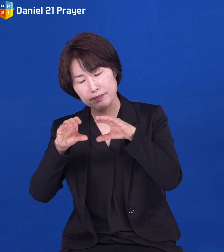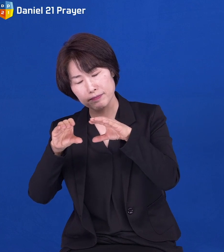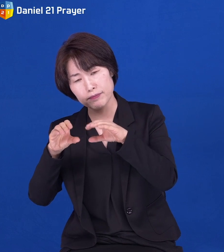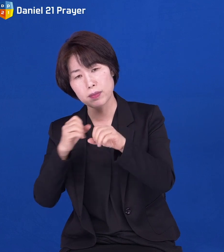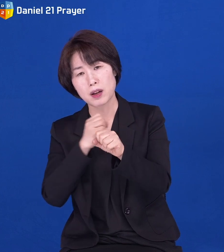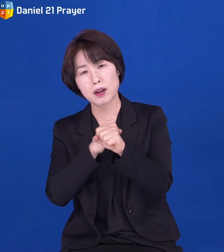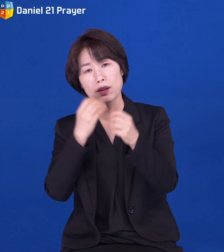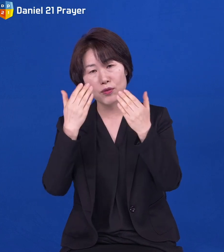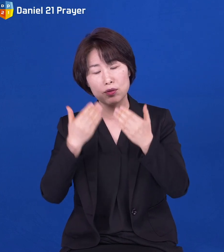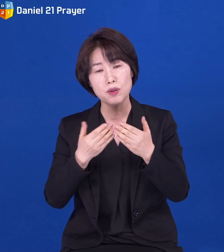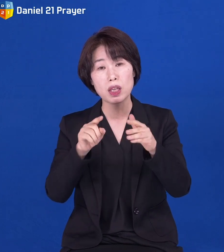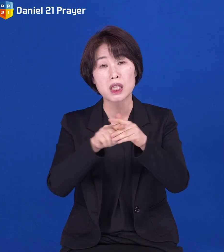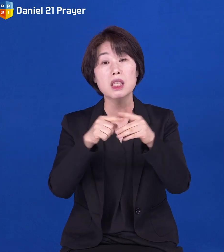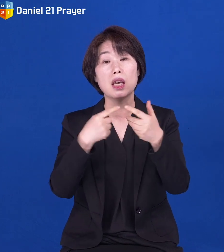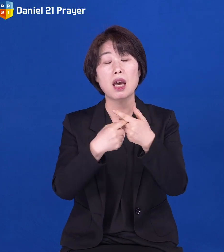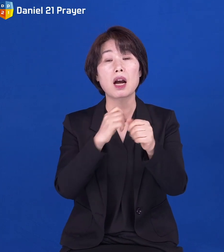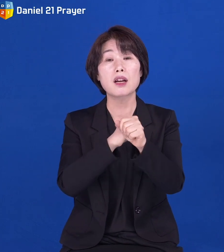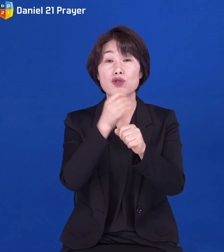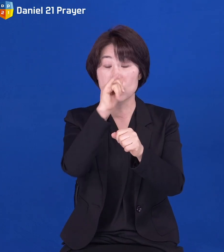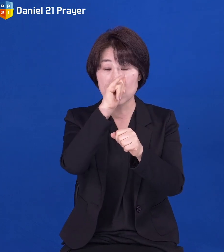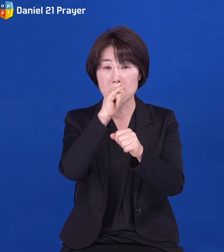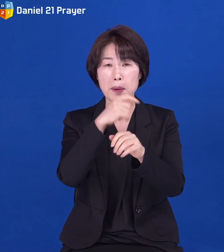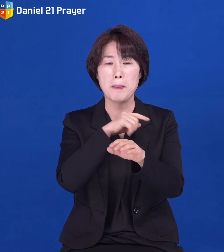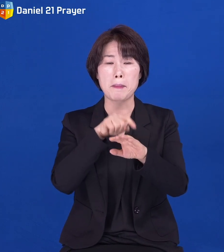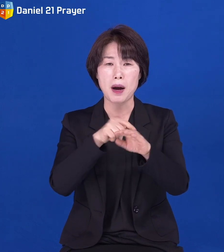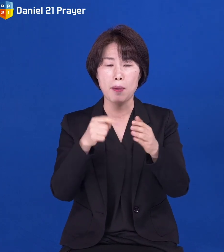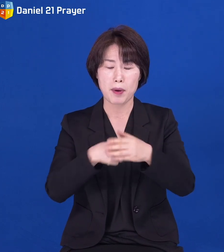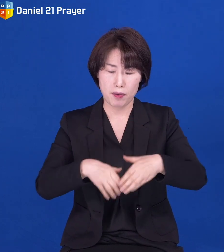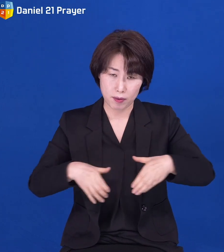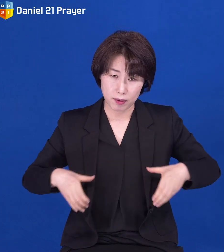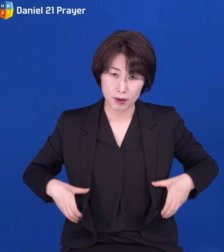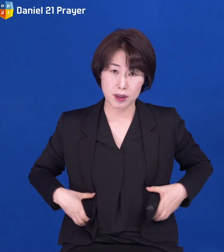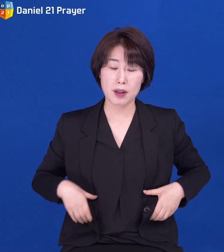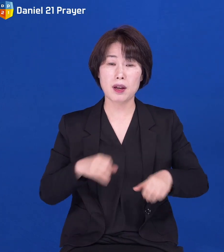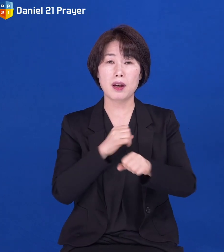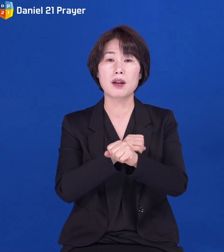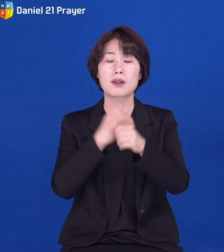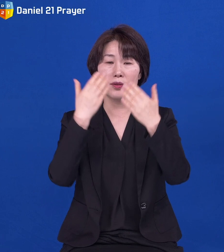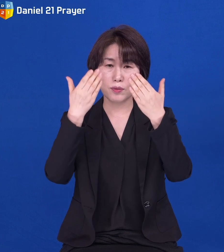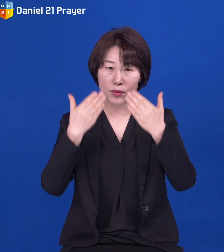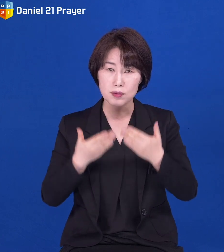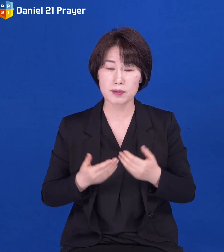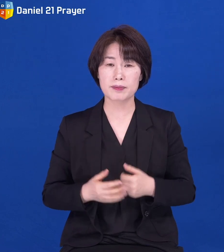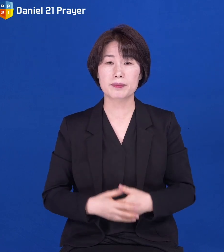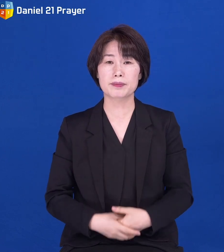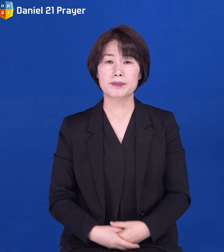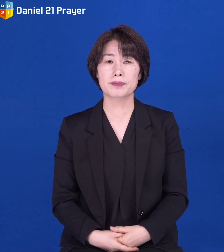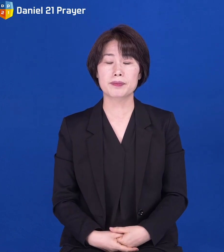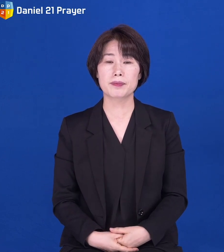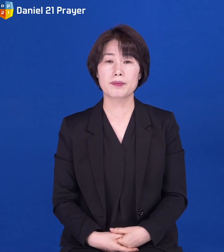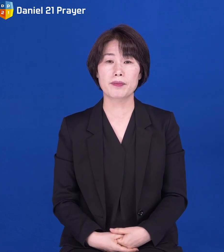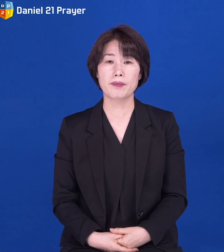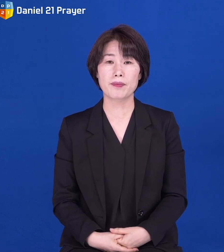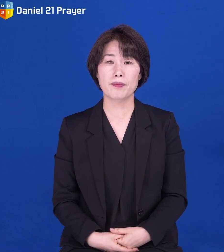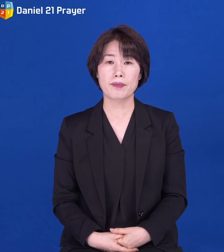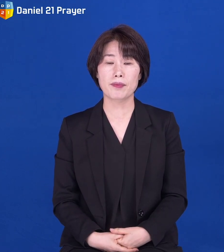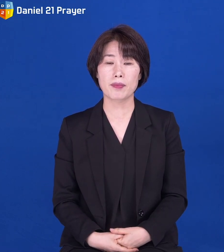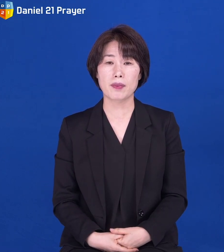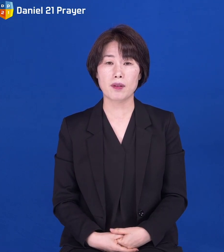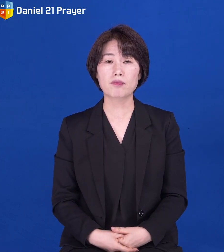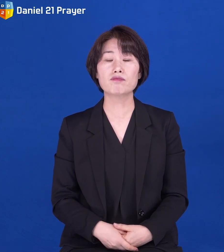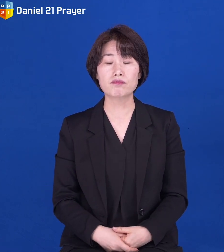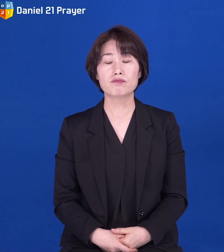다 할 수 있게끔 폭이 넓게 제 마음을 넓게 해주시더라고요. 그래서 그냥 그럴 수